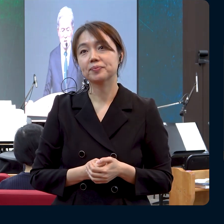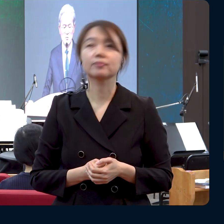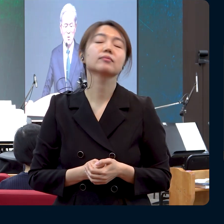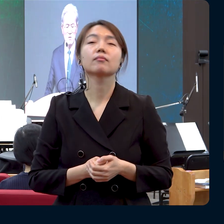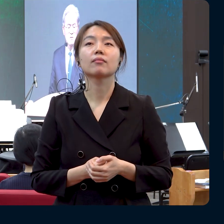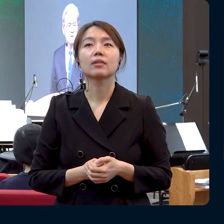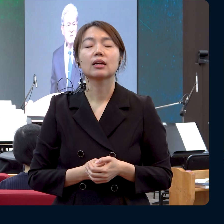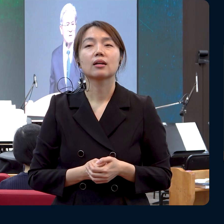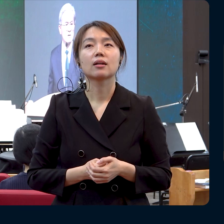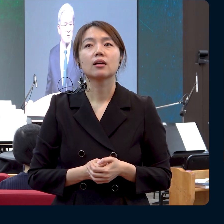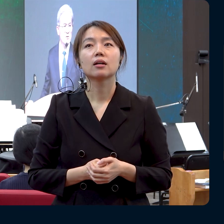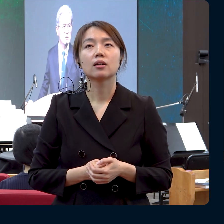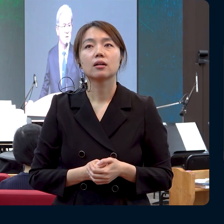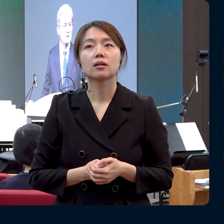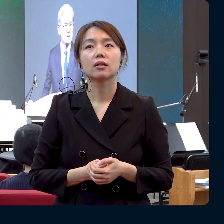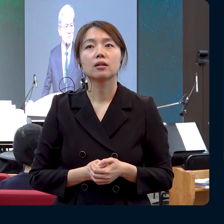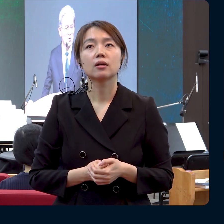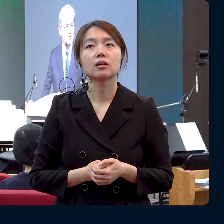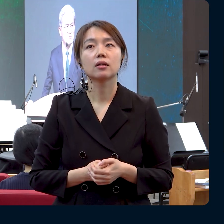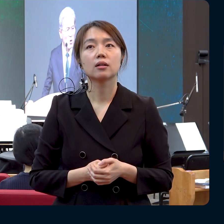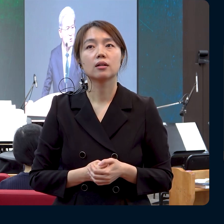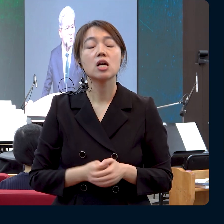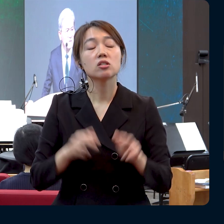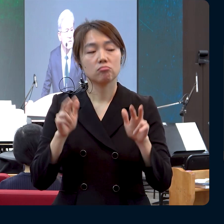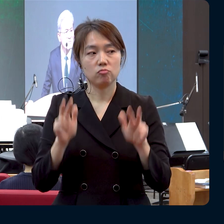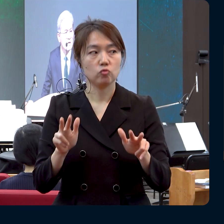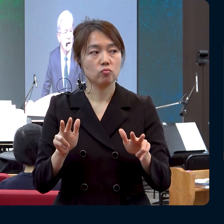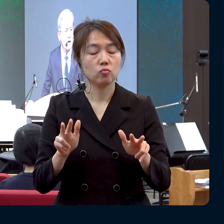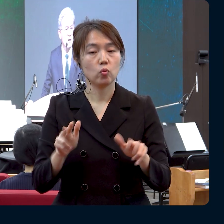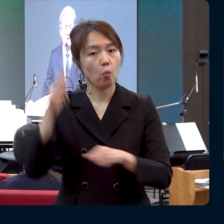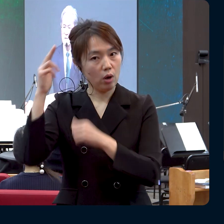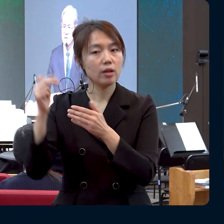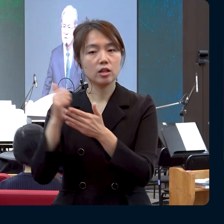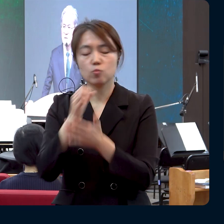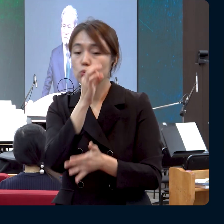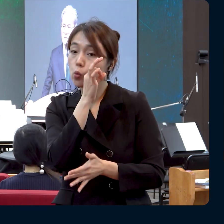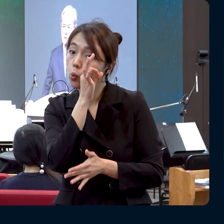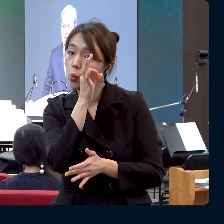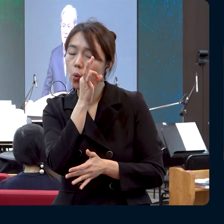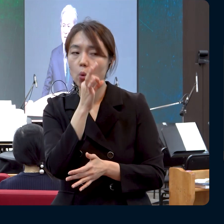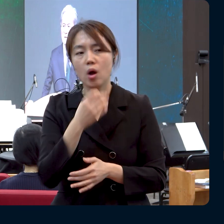그리고 지금도 이것을 목숨 걸고 믿습니다.